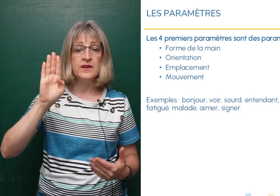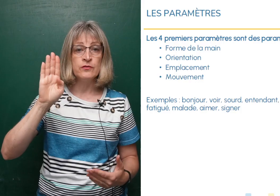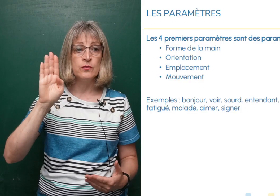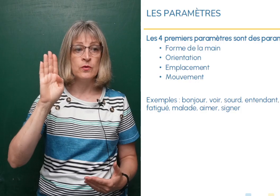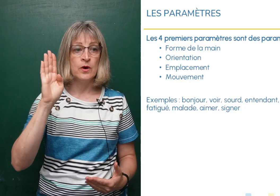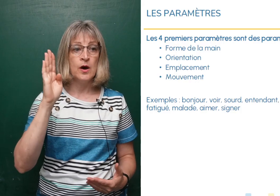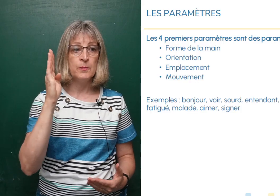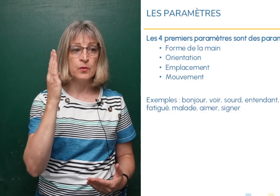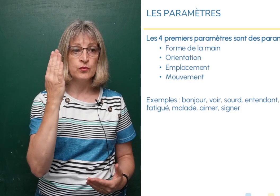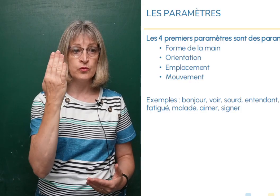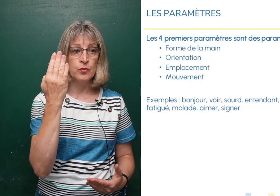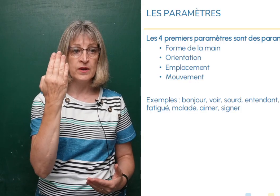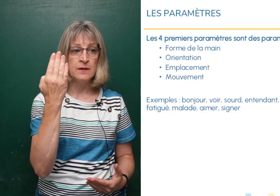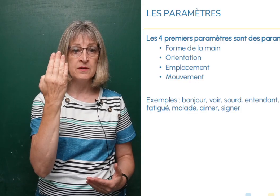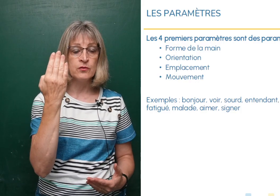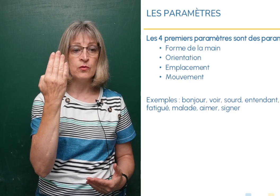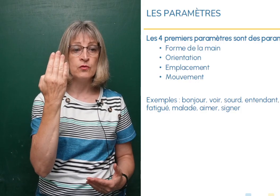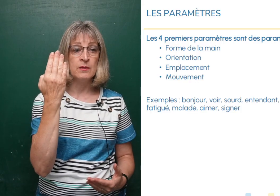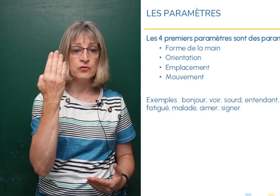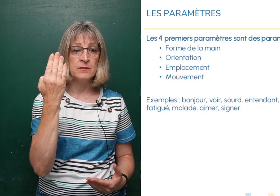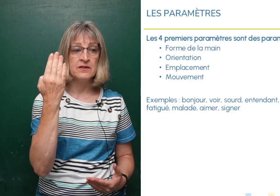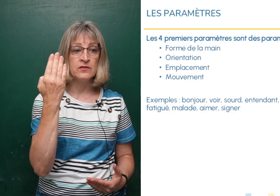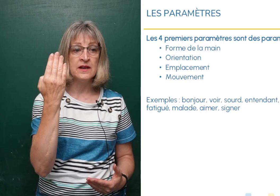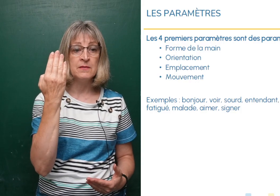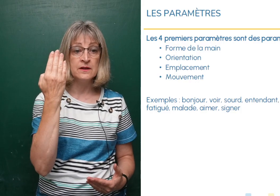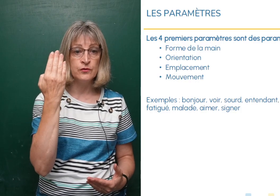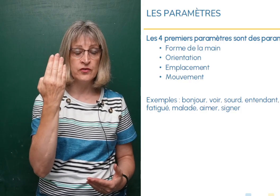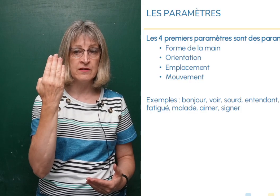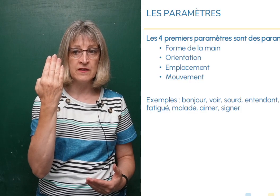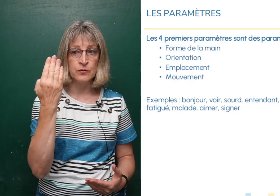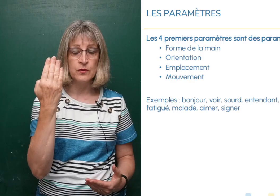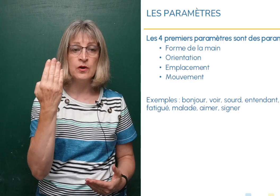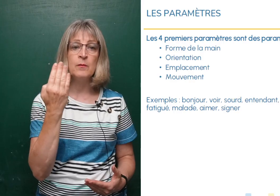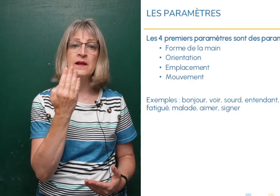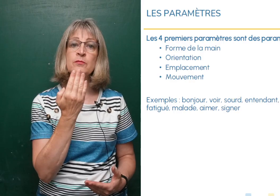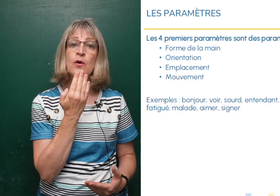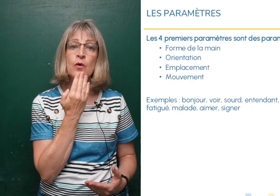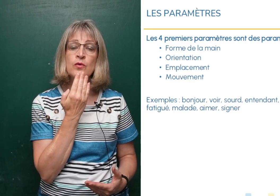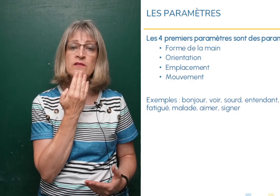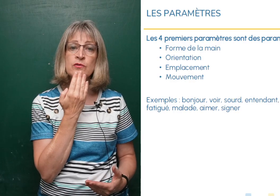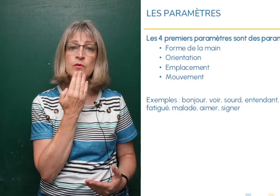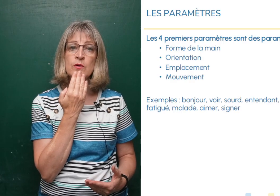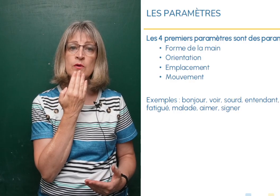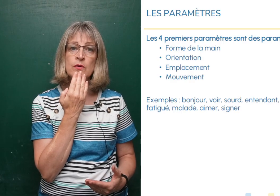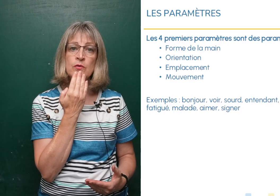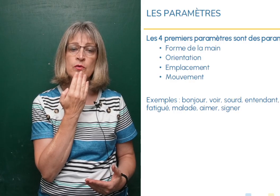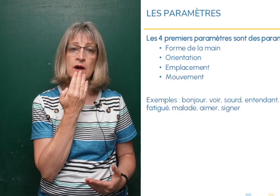L'orientation, hop, on tourne le poignet parce qu'on a besoin de présenter la main de cette façon. L'emplacement au niveau de la